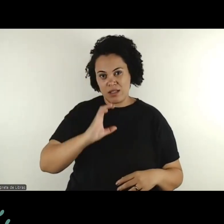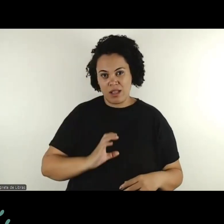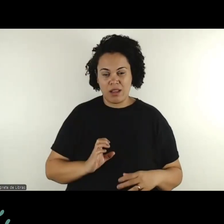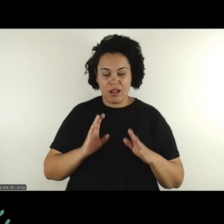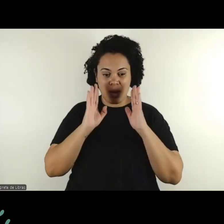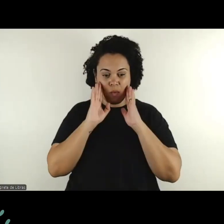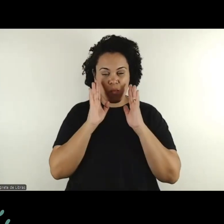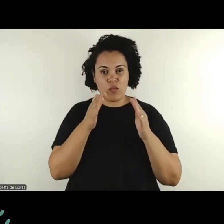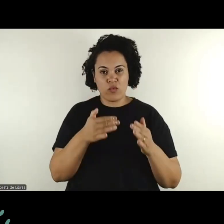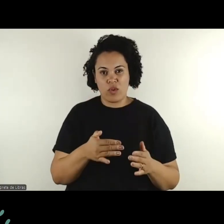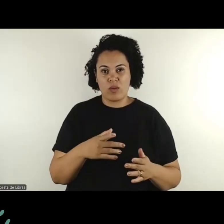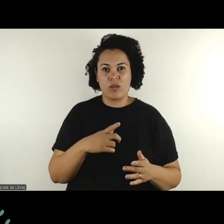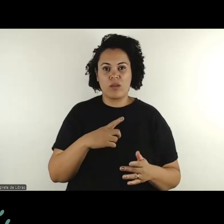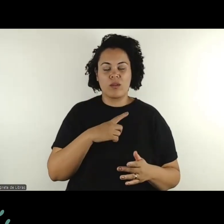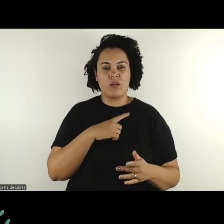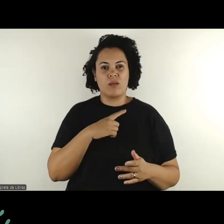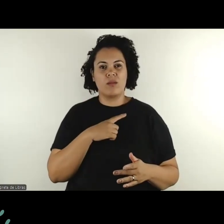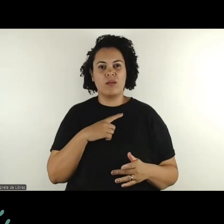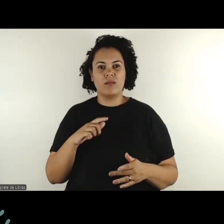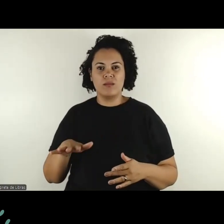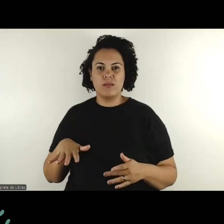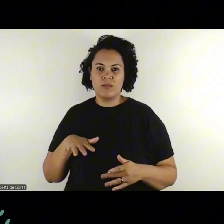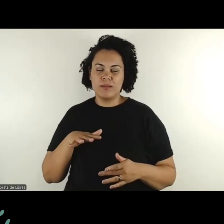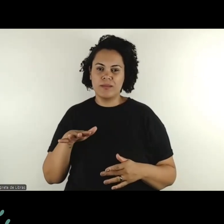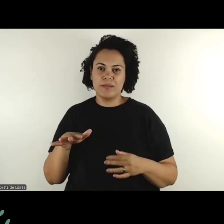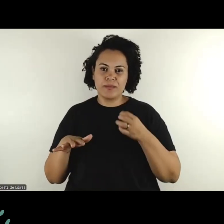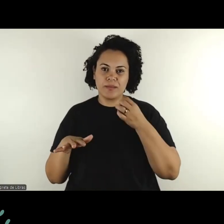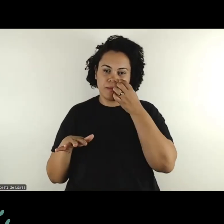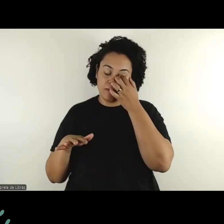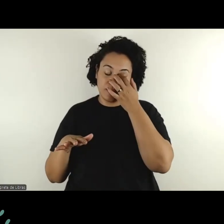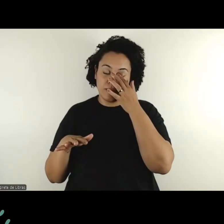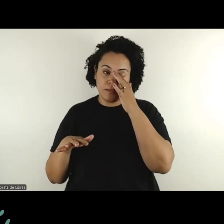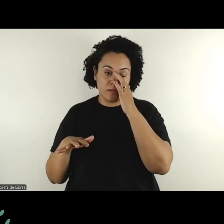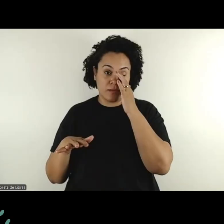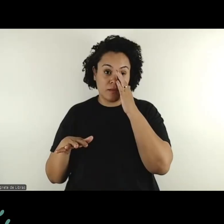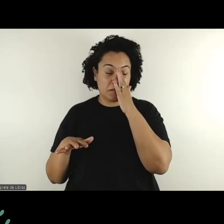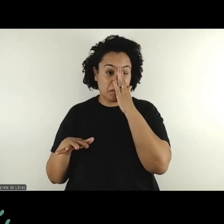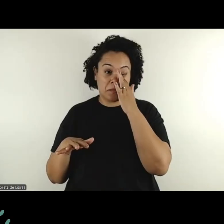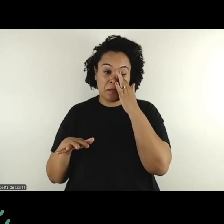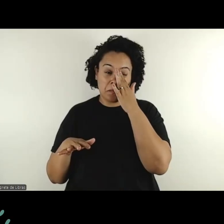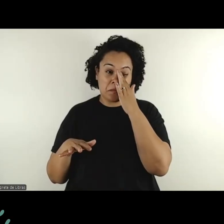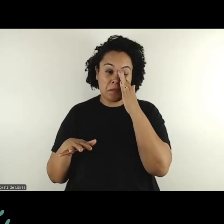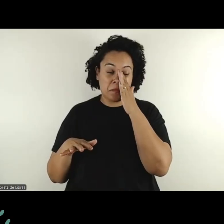e no âmbito específico, né, do tratamento, né, para